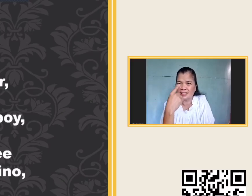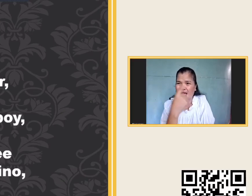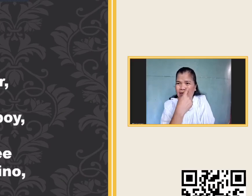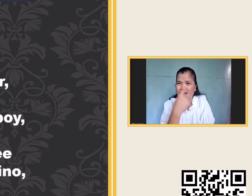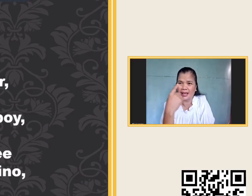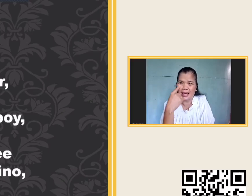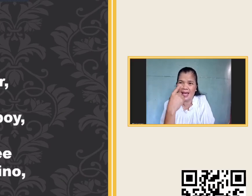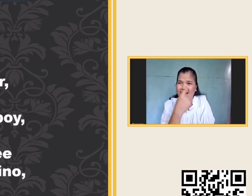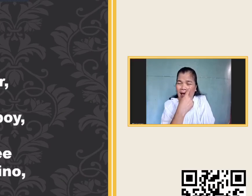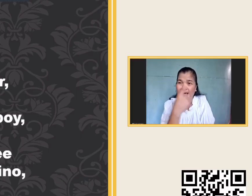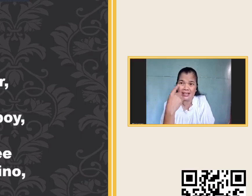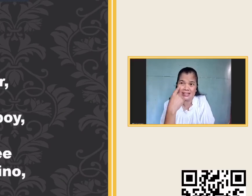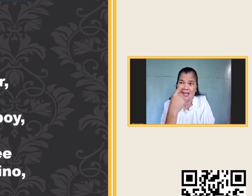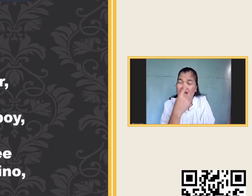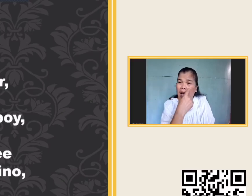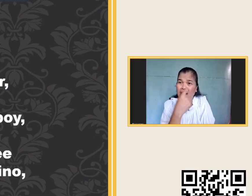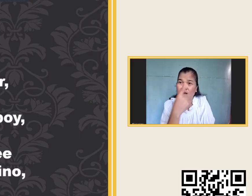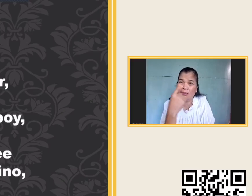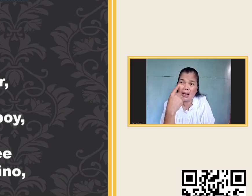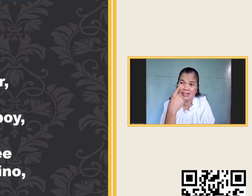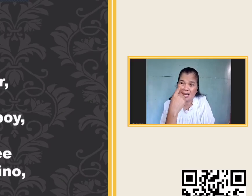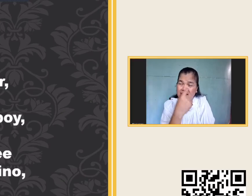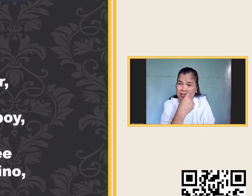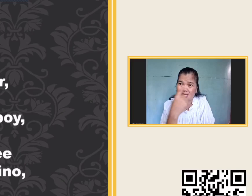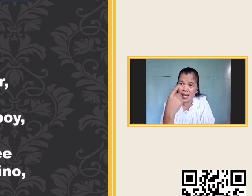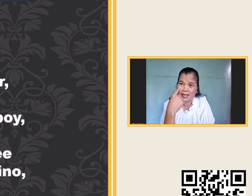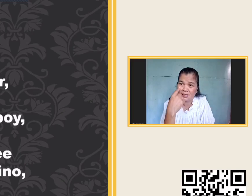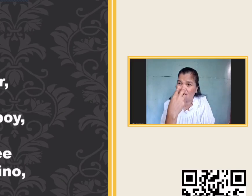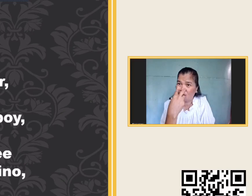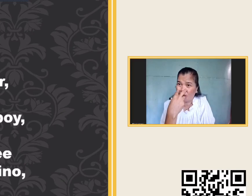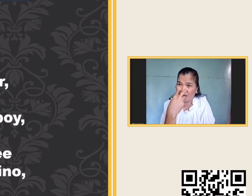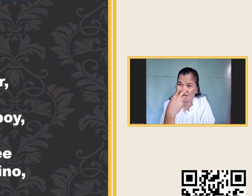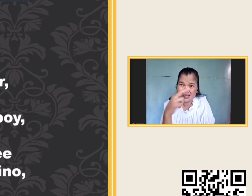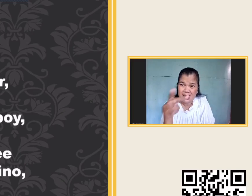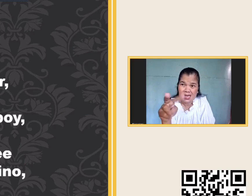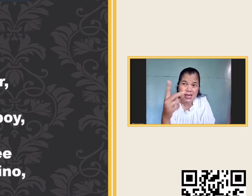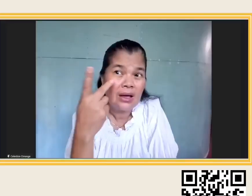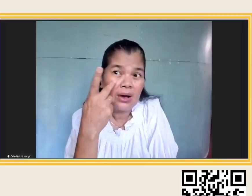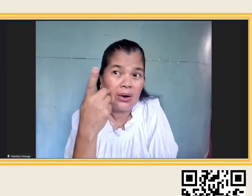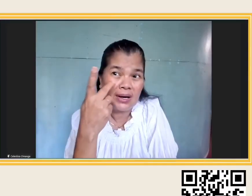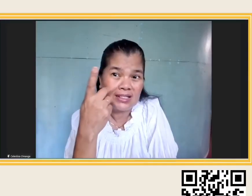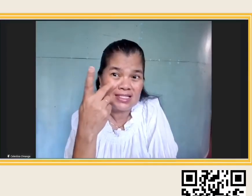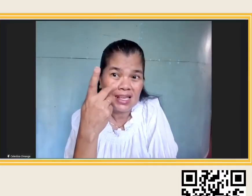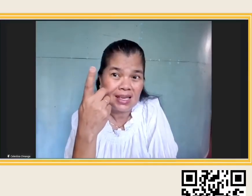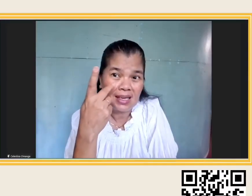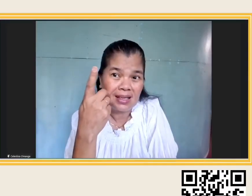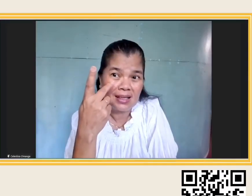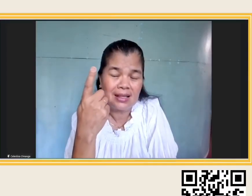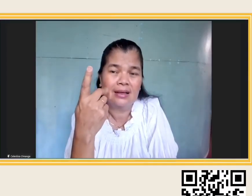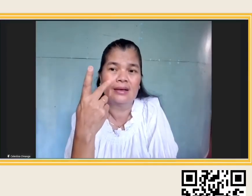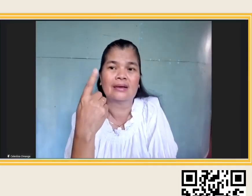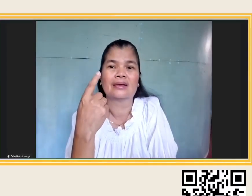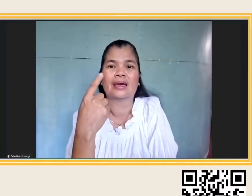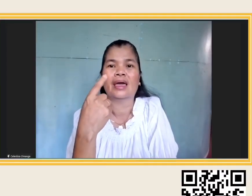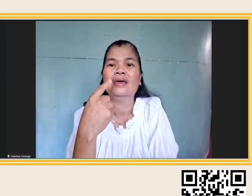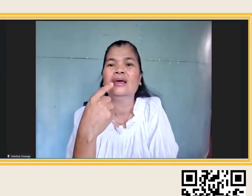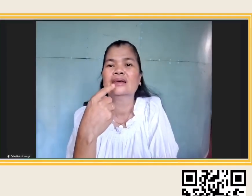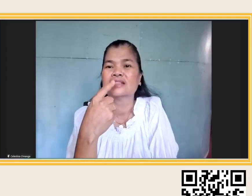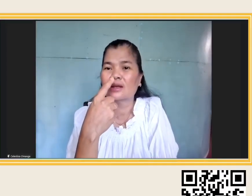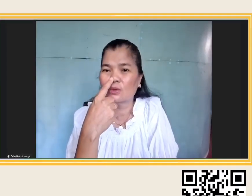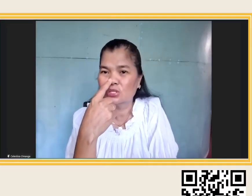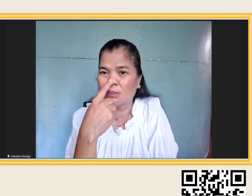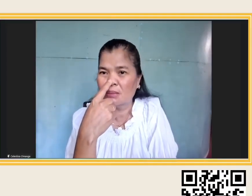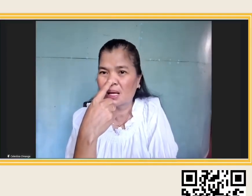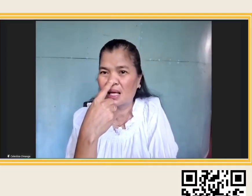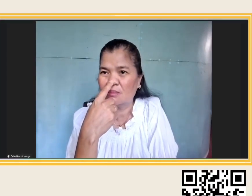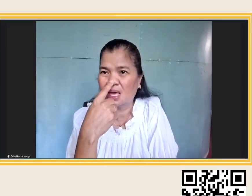eyes na tayo. Yan, eyes. Ano mga sign dyan sa eyes? Pwedeng C or C. Okay.